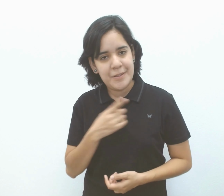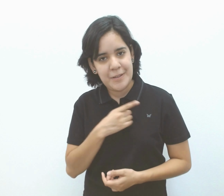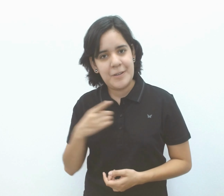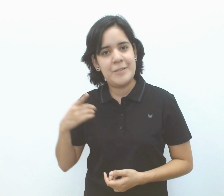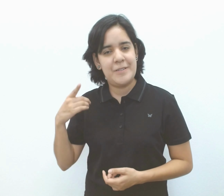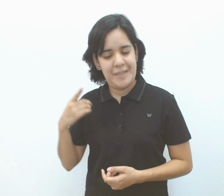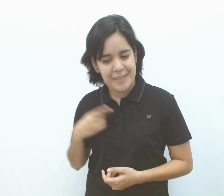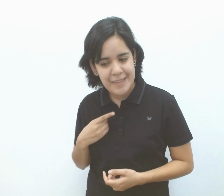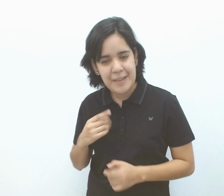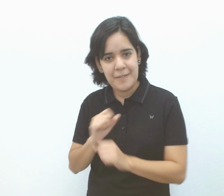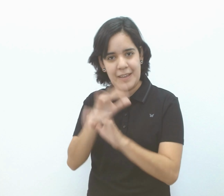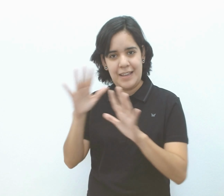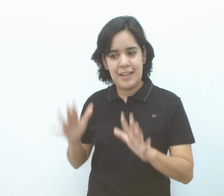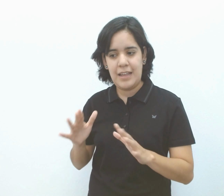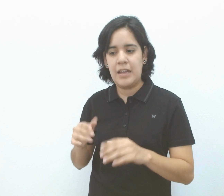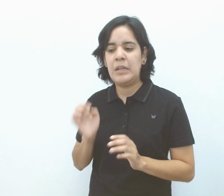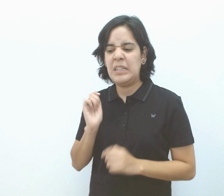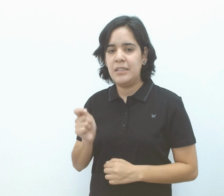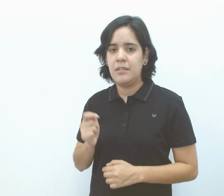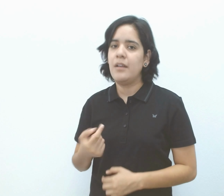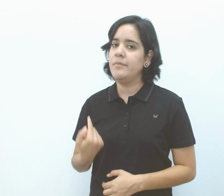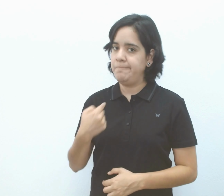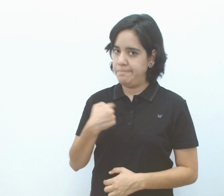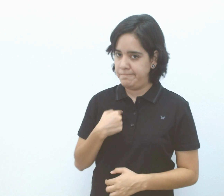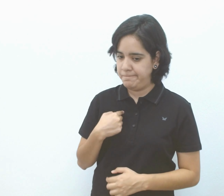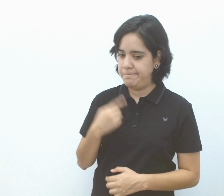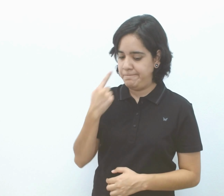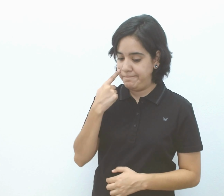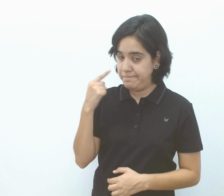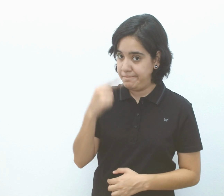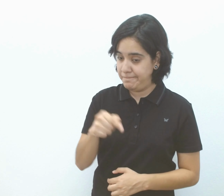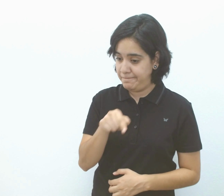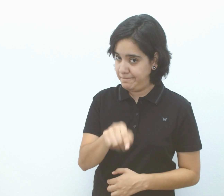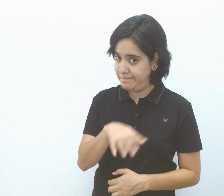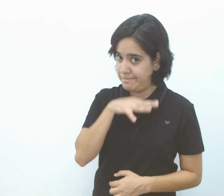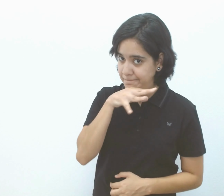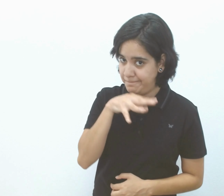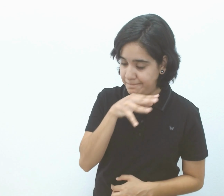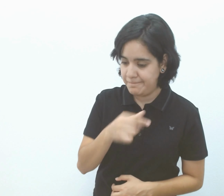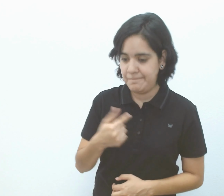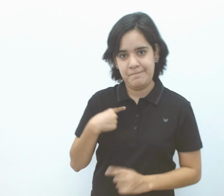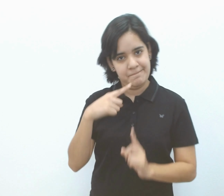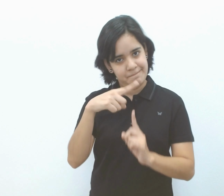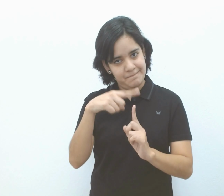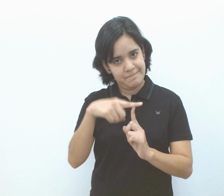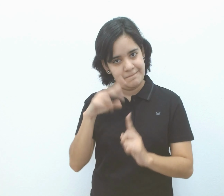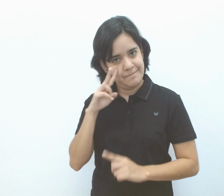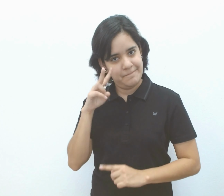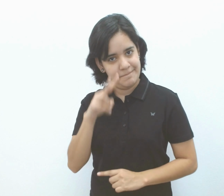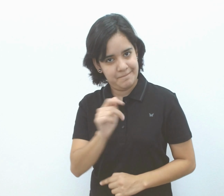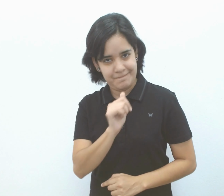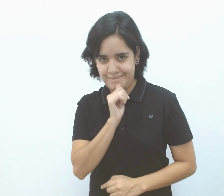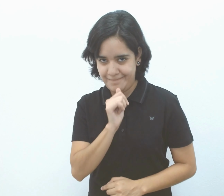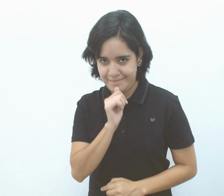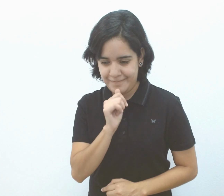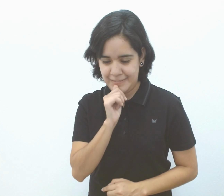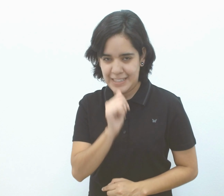vemos. Veo una toalla tirada en el piso, veo que la tarea no está terminada, veo que la cama no está tendida y eso genera que no